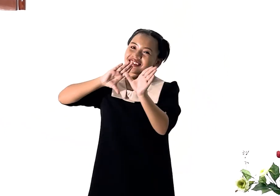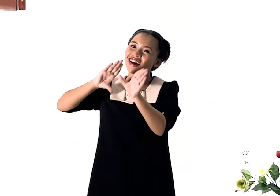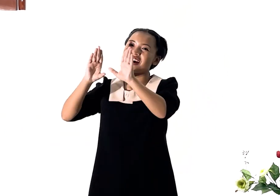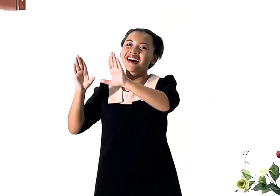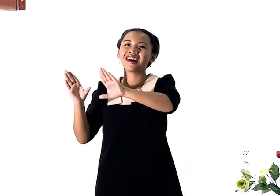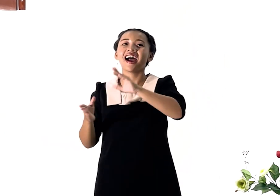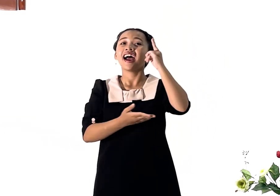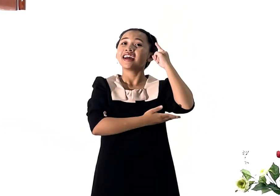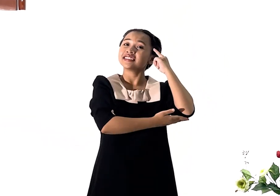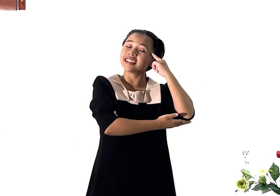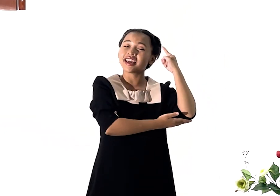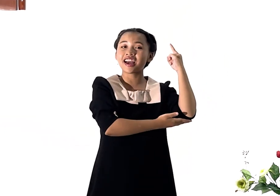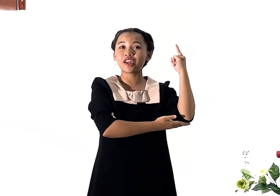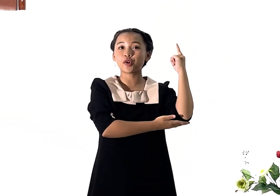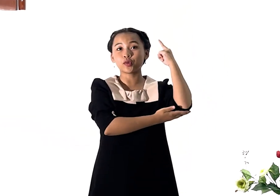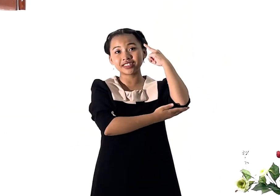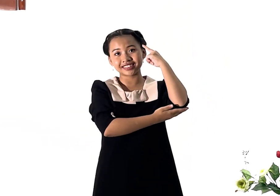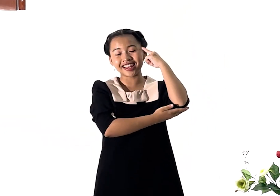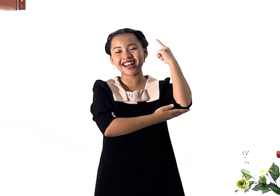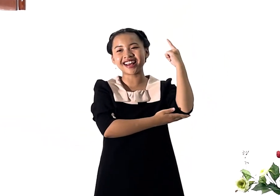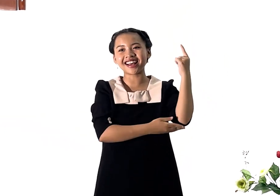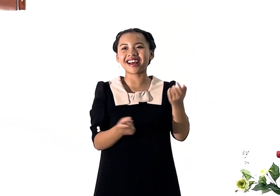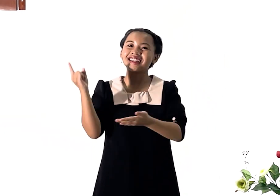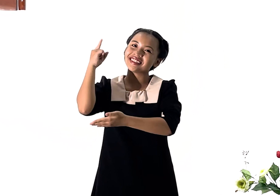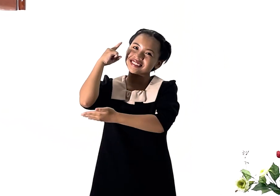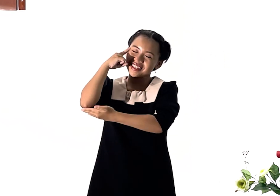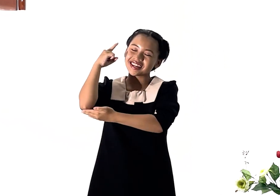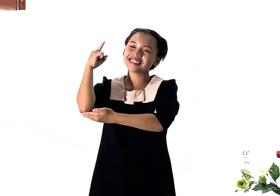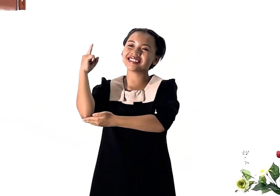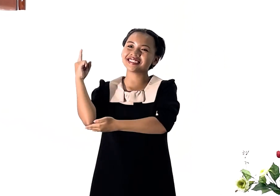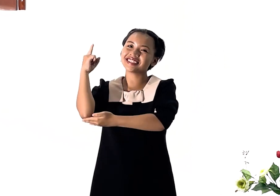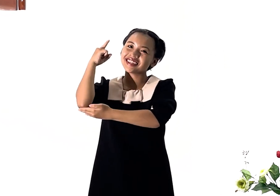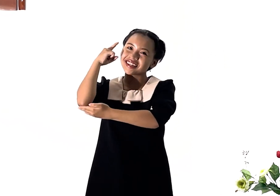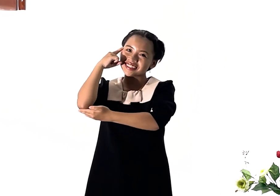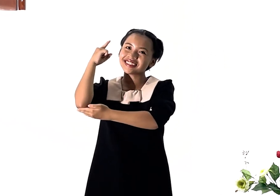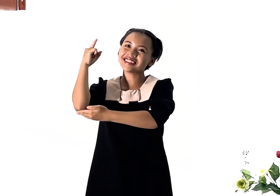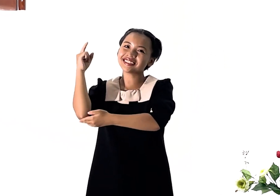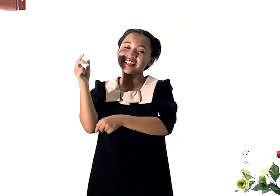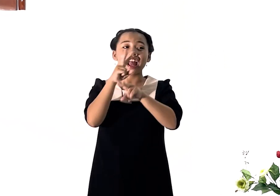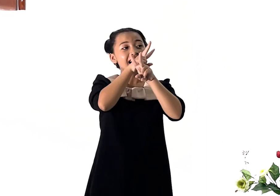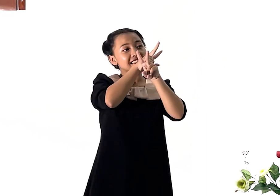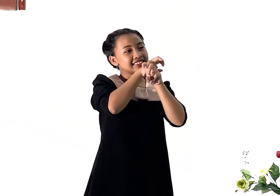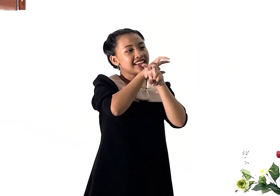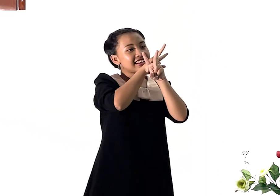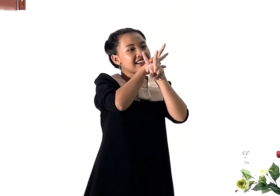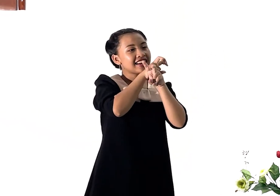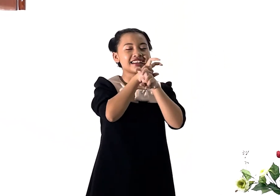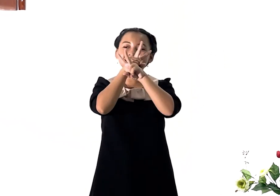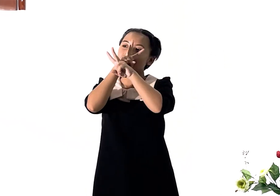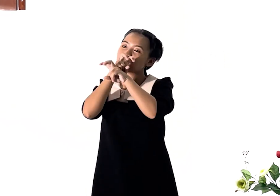기뻐한다 지혜로운 자는 자기 사랑하지